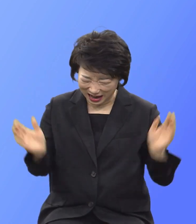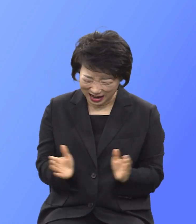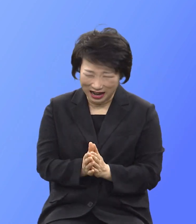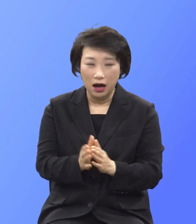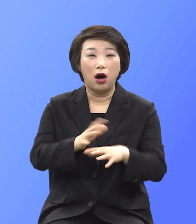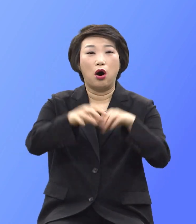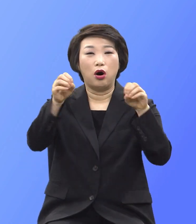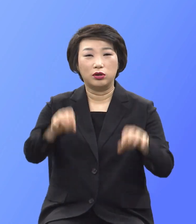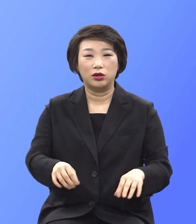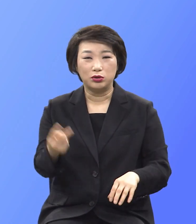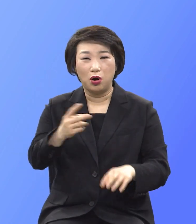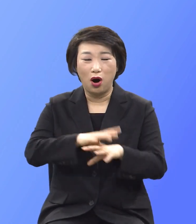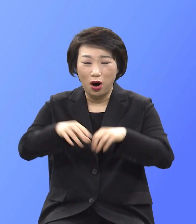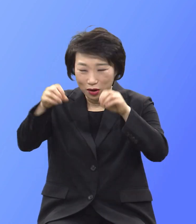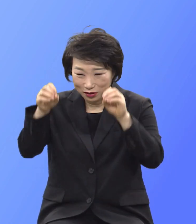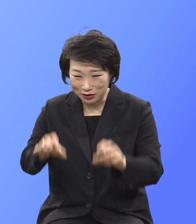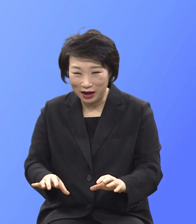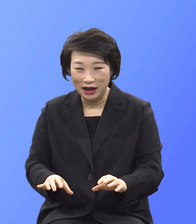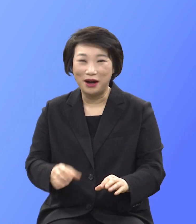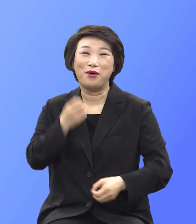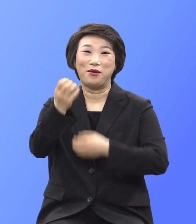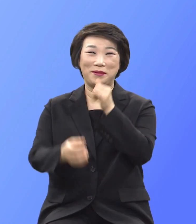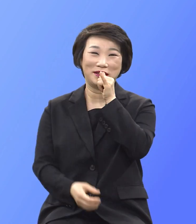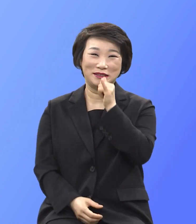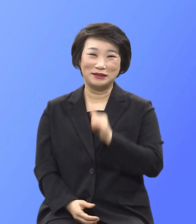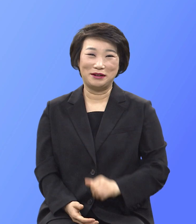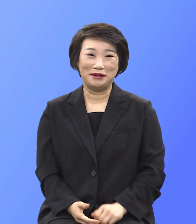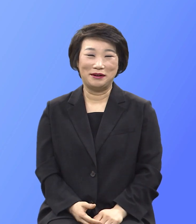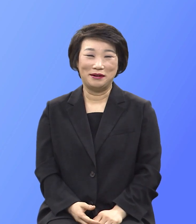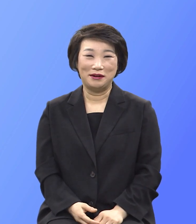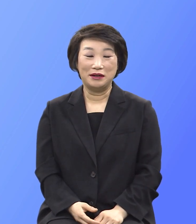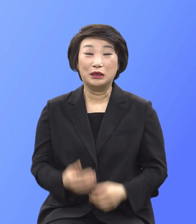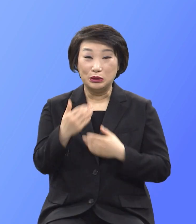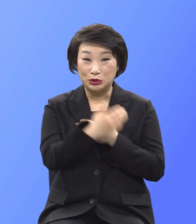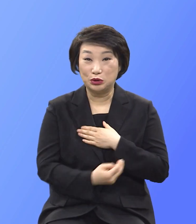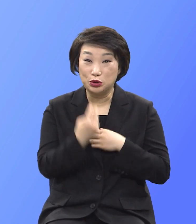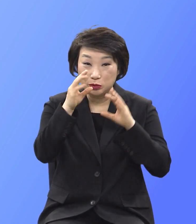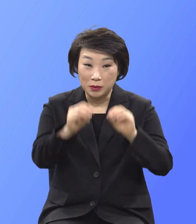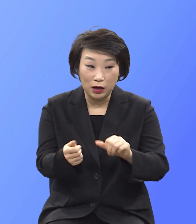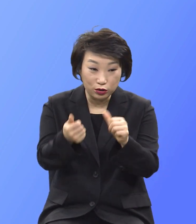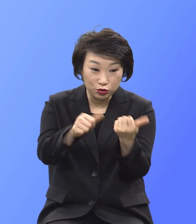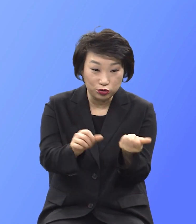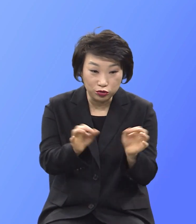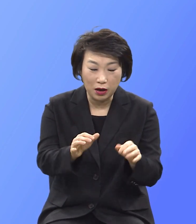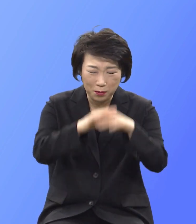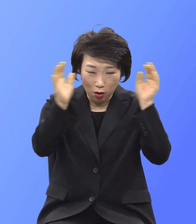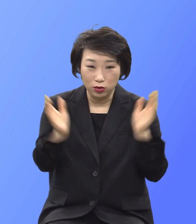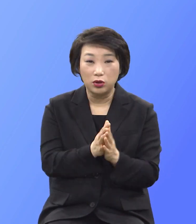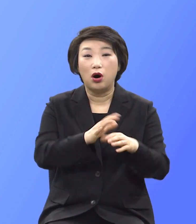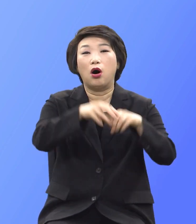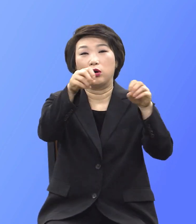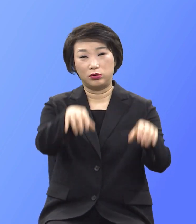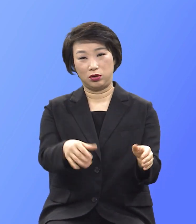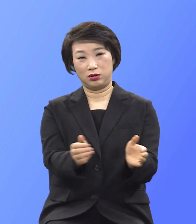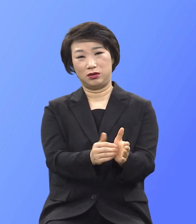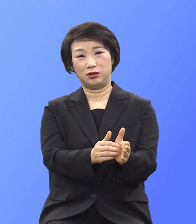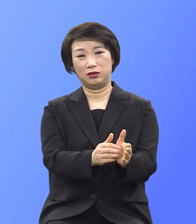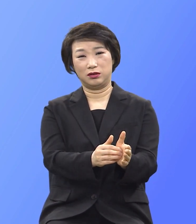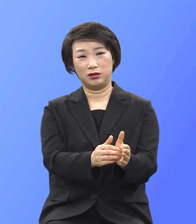또 헛되고 헛되더라고 그랬습니다. 육신이 끝나는 순간에 헛된